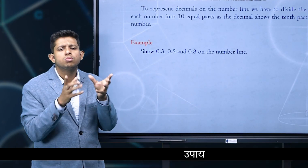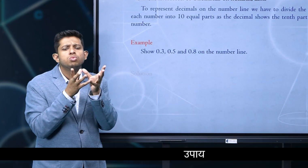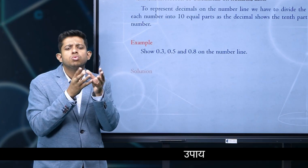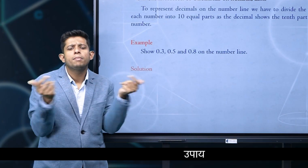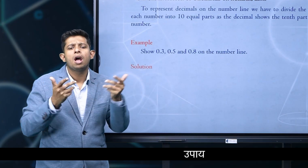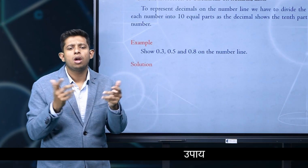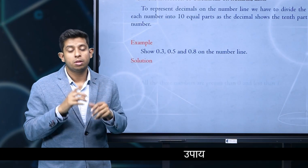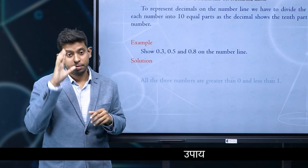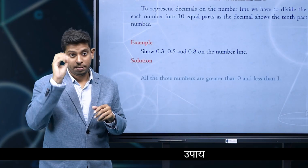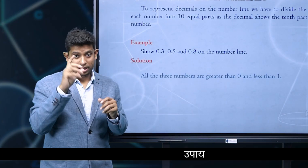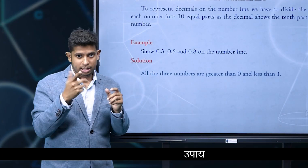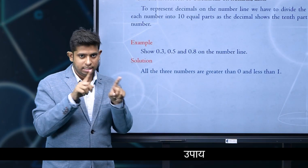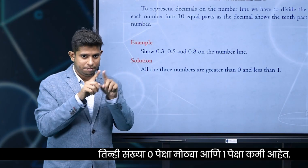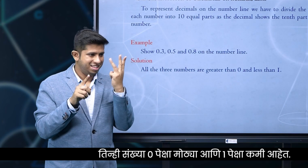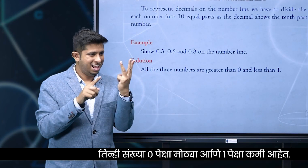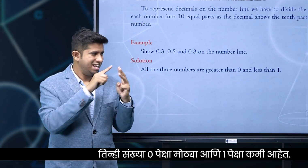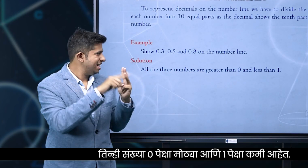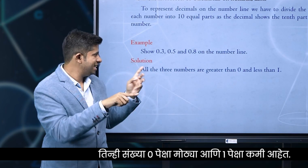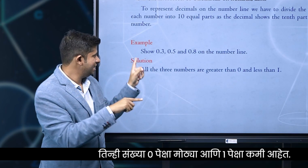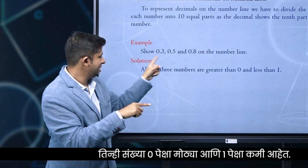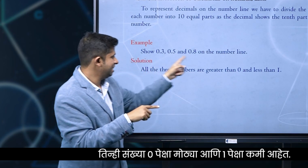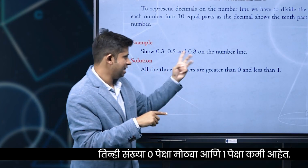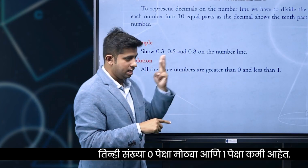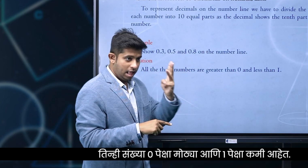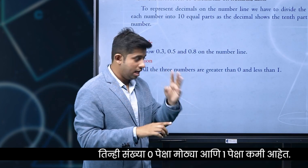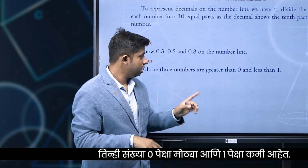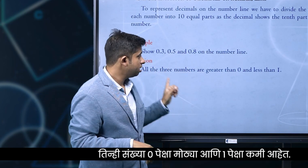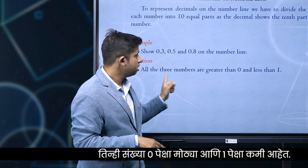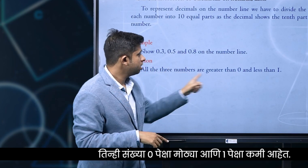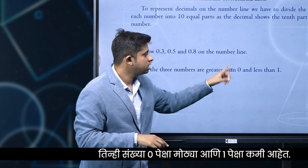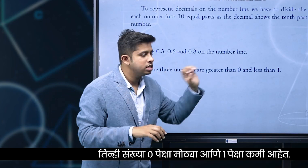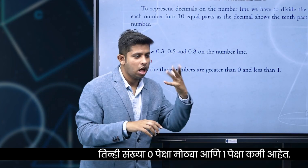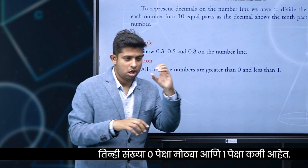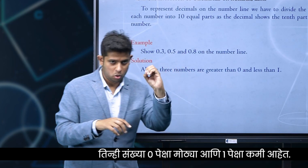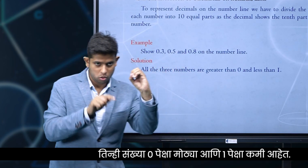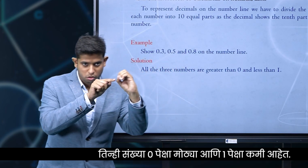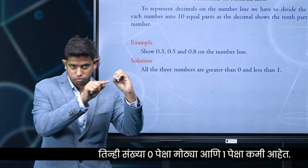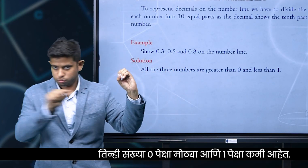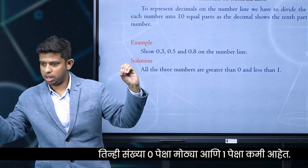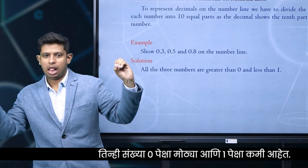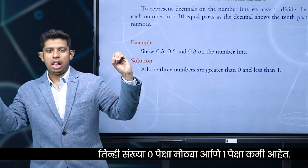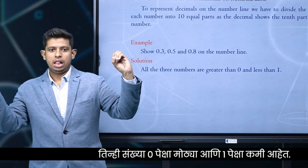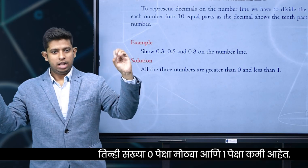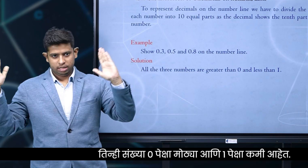उपाय. तिन्ही संख्या 0 पेक्षा मोठ्या आणि 1 पेक्षा कमी आहेत.